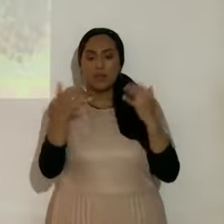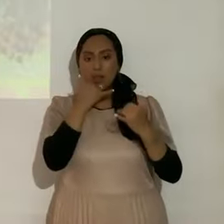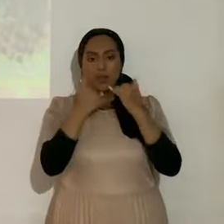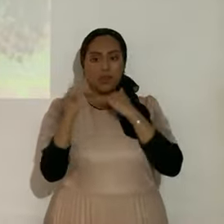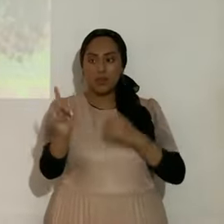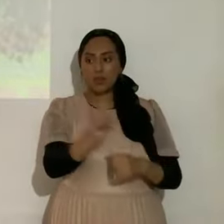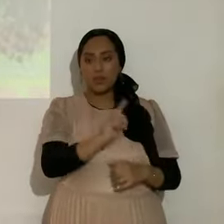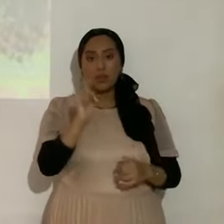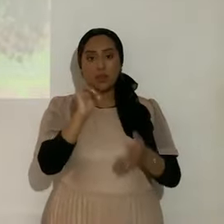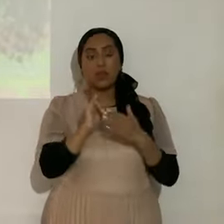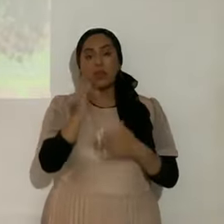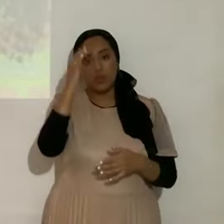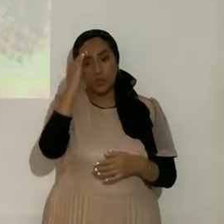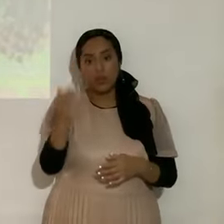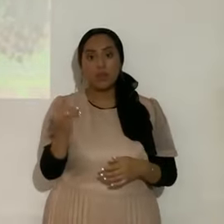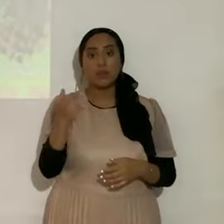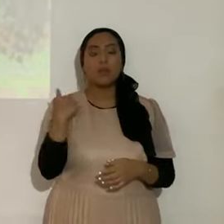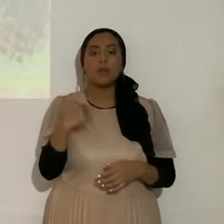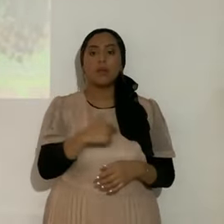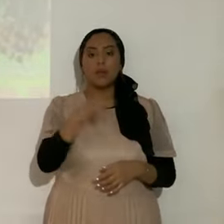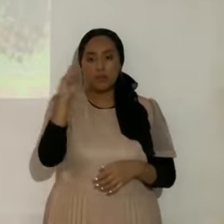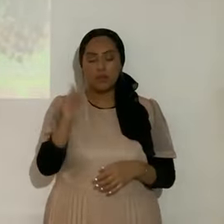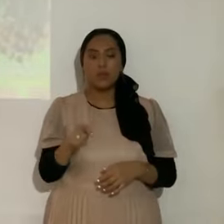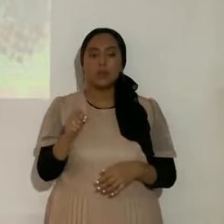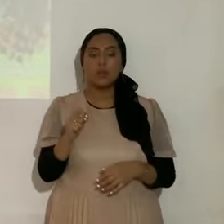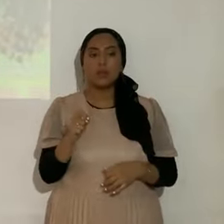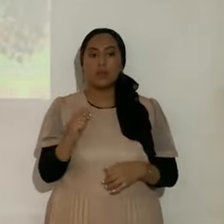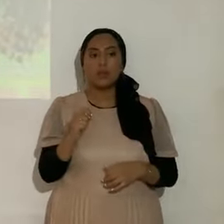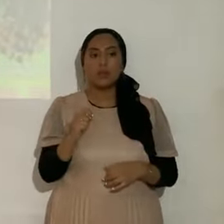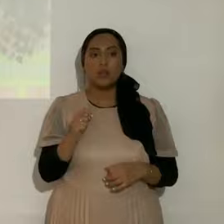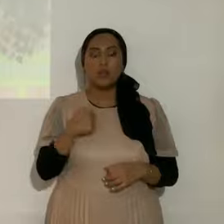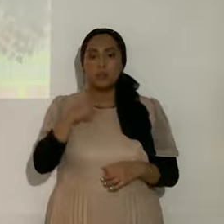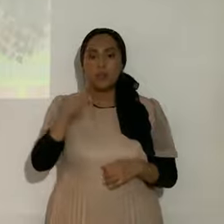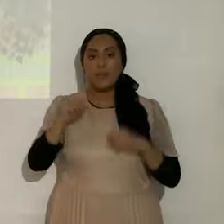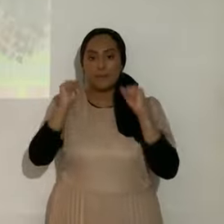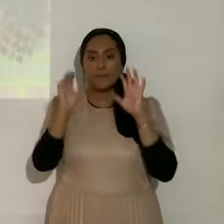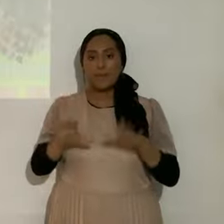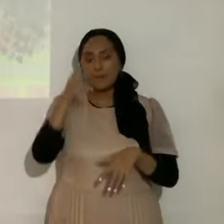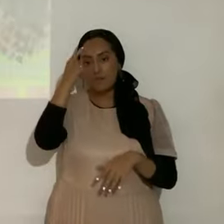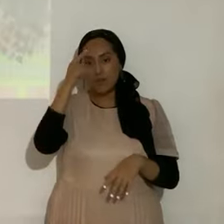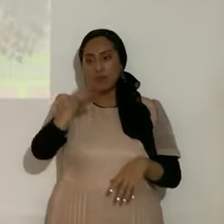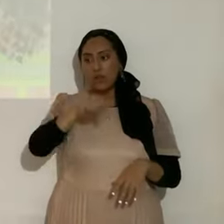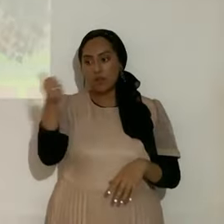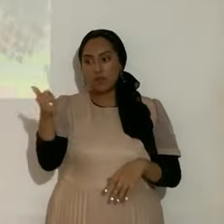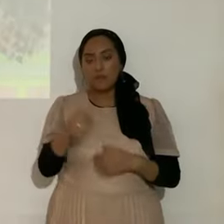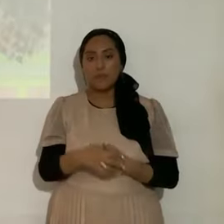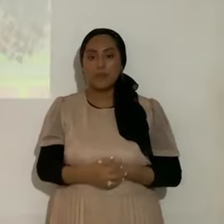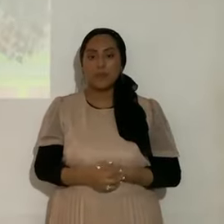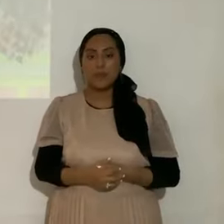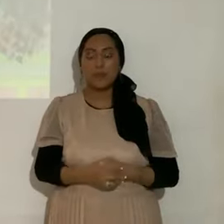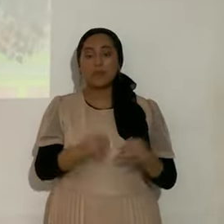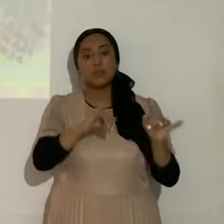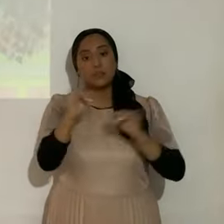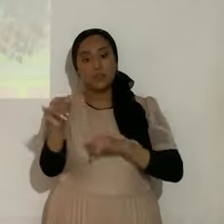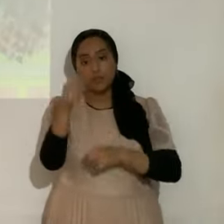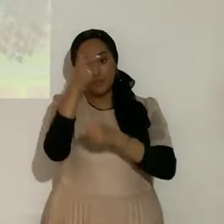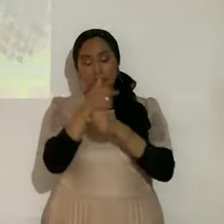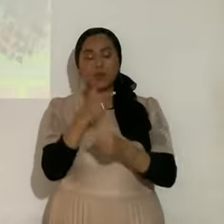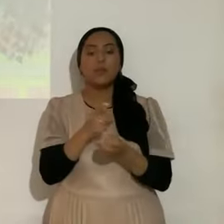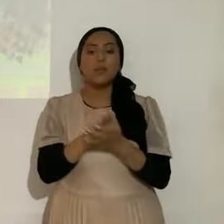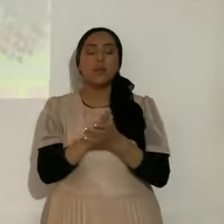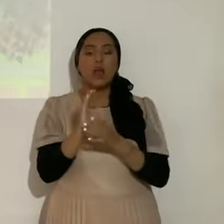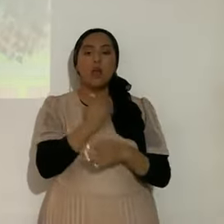errores. Es por eso que nosotros tenemos que ser bendición para los demás. También, hermanos, nuestro Adón